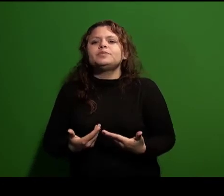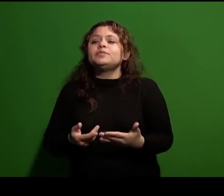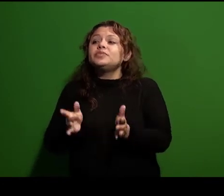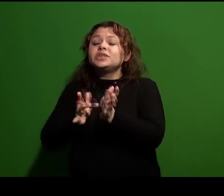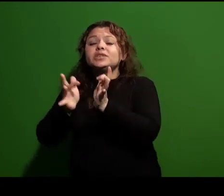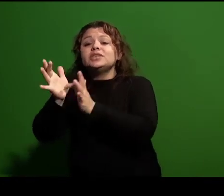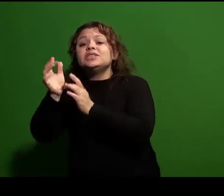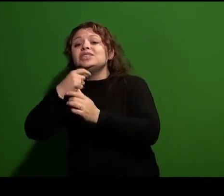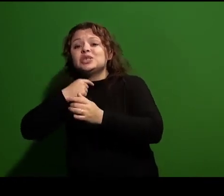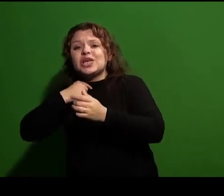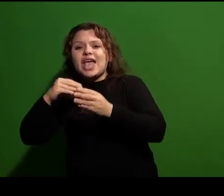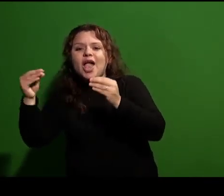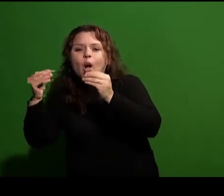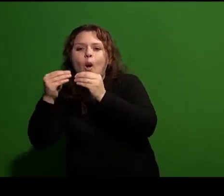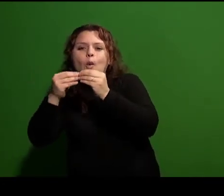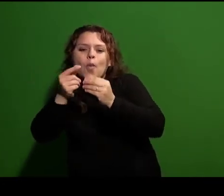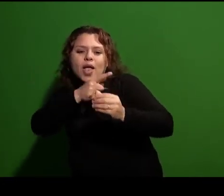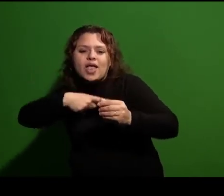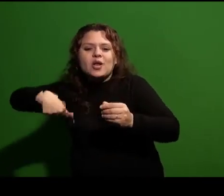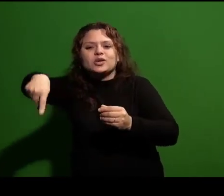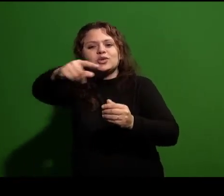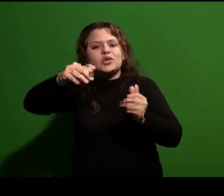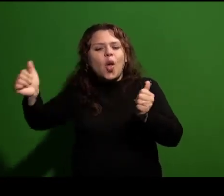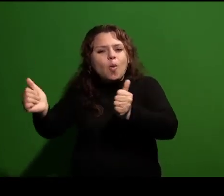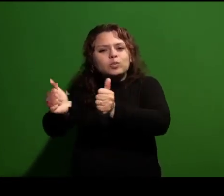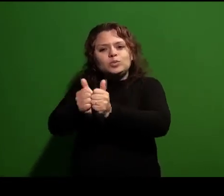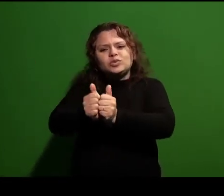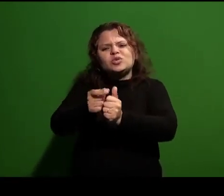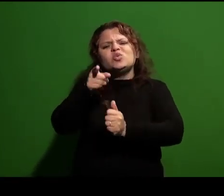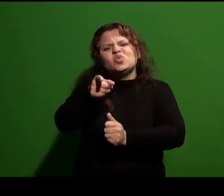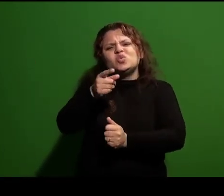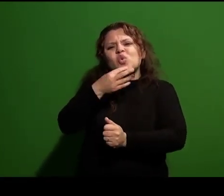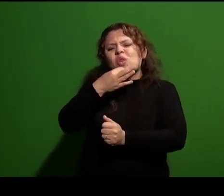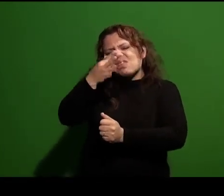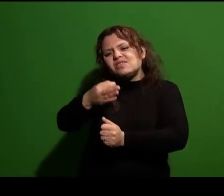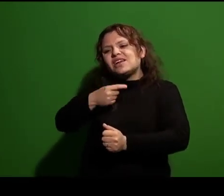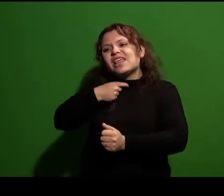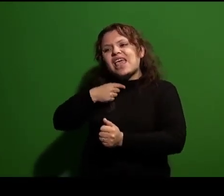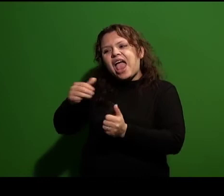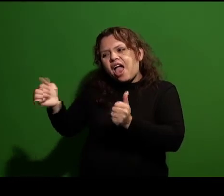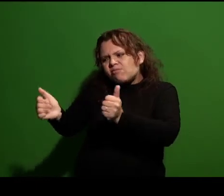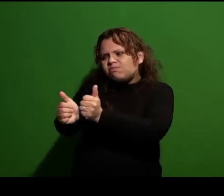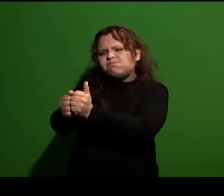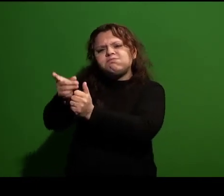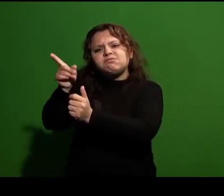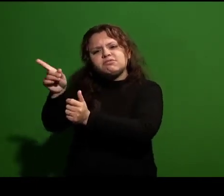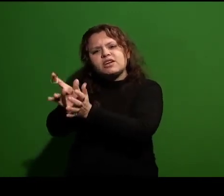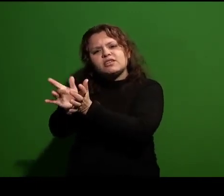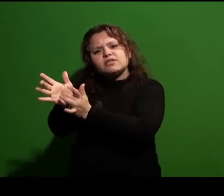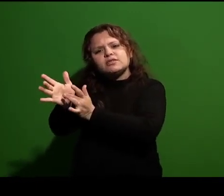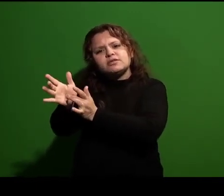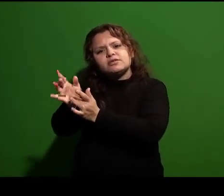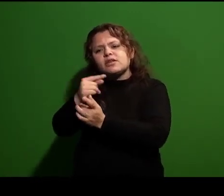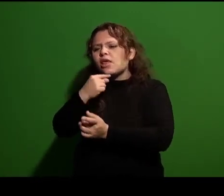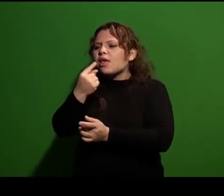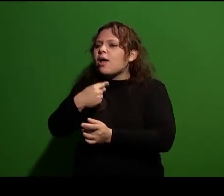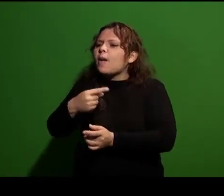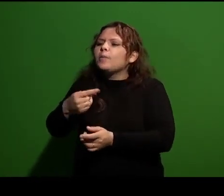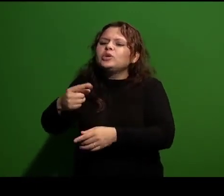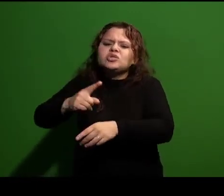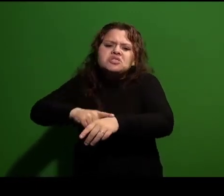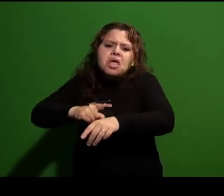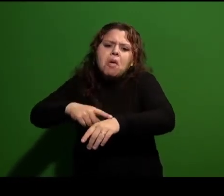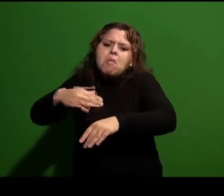Cristo anhela tener compañerismo con nosotros. ¿Cuánto quieres tú estar en compañerismo con Él? La respuesta es